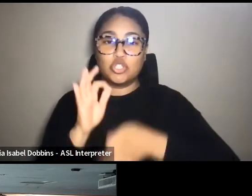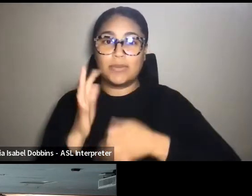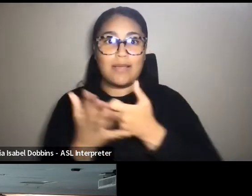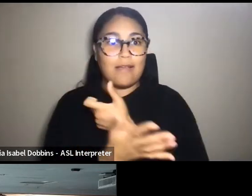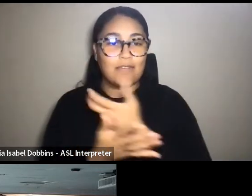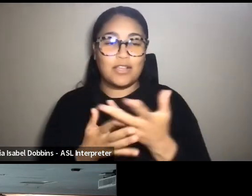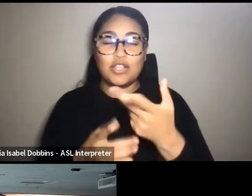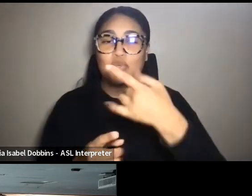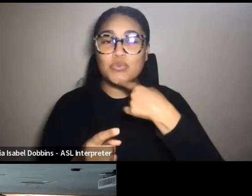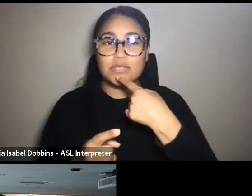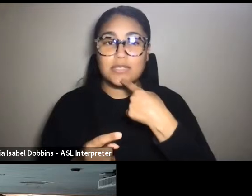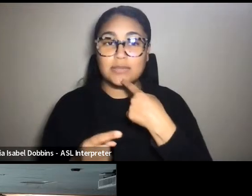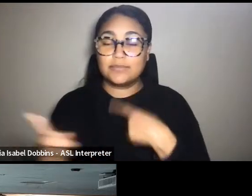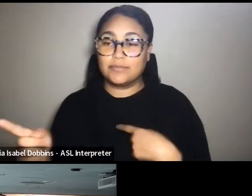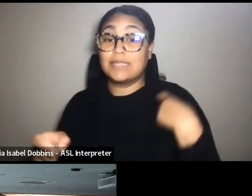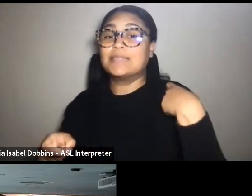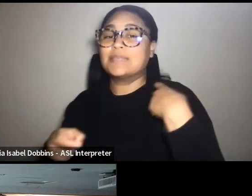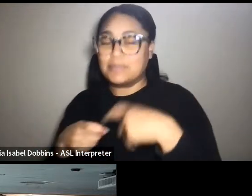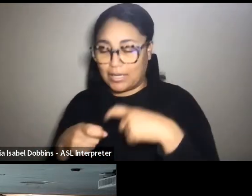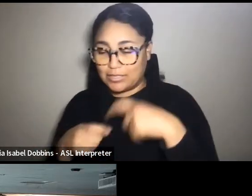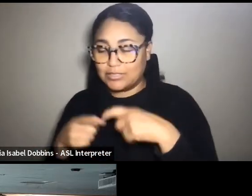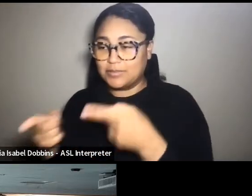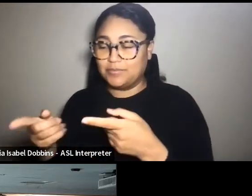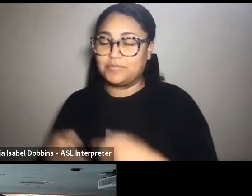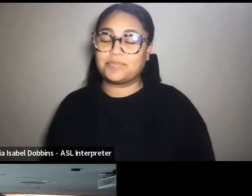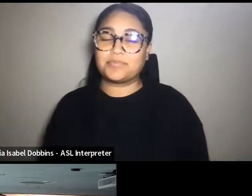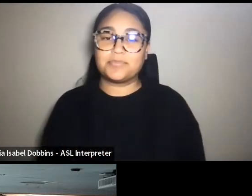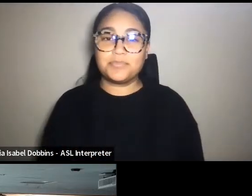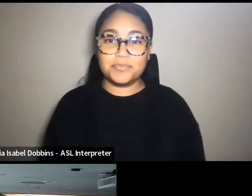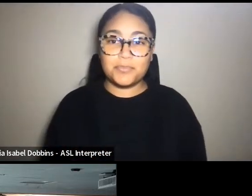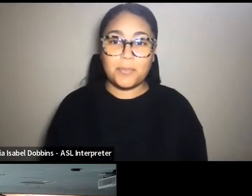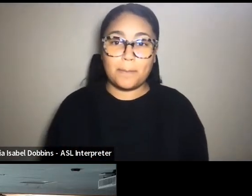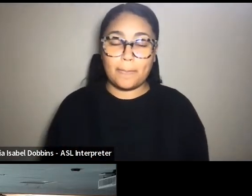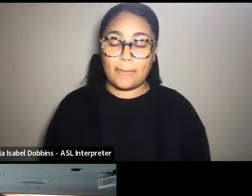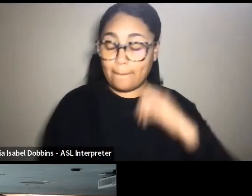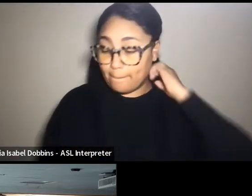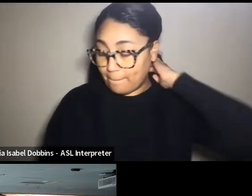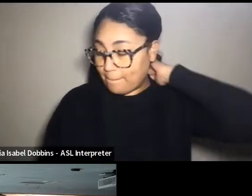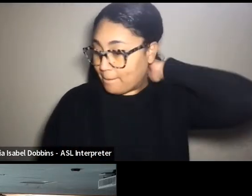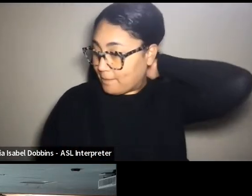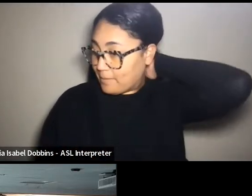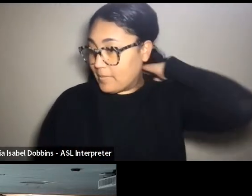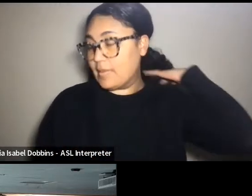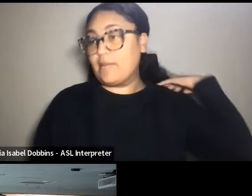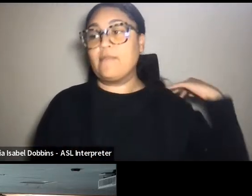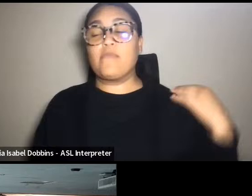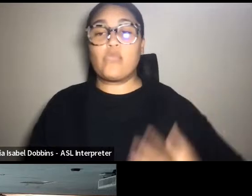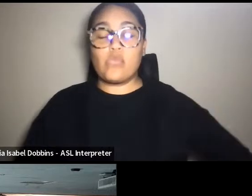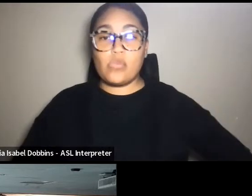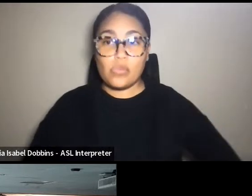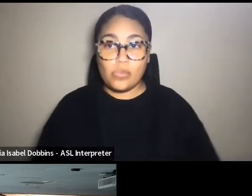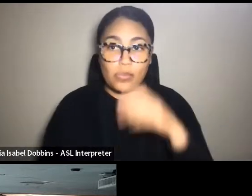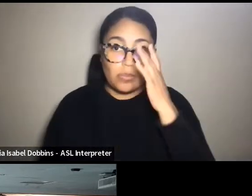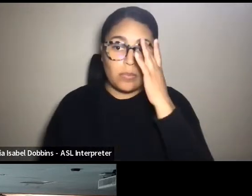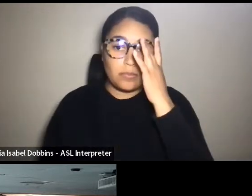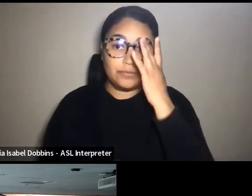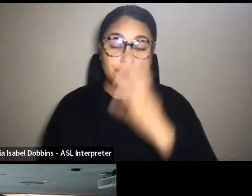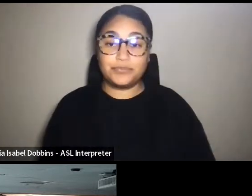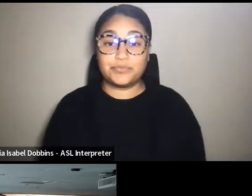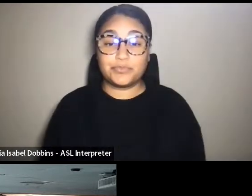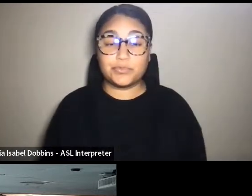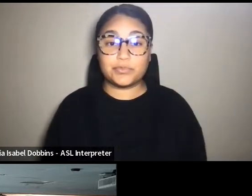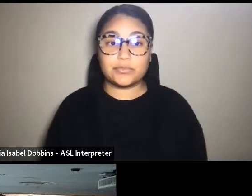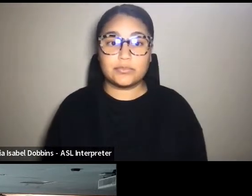say. A efecto de proporcionar acceso lingüístico, contaremos con interpretación simultánea bilingüe al español. Si usted es bilingüe, no tiene que presionar